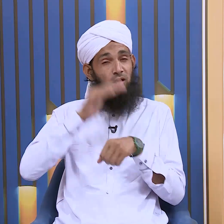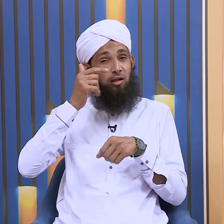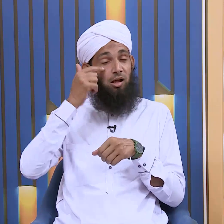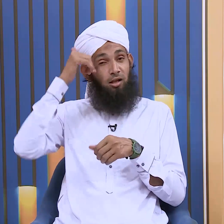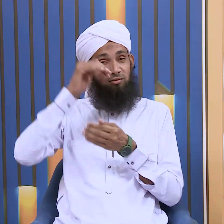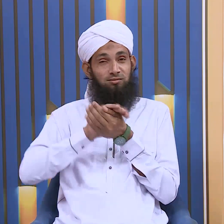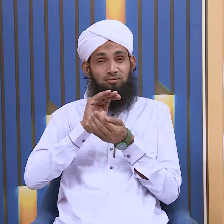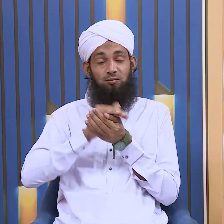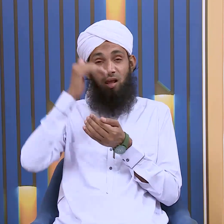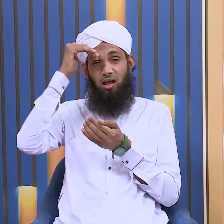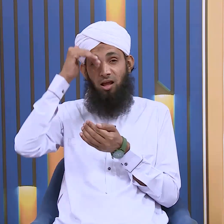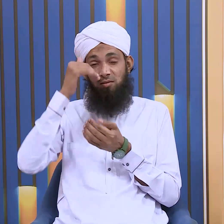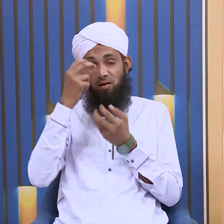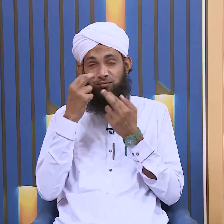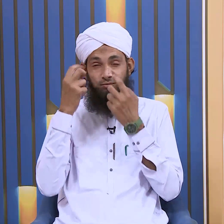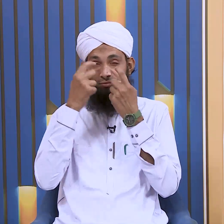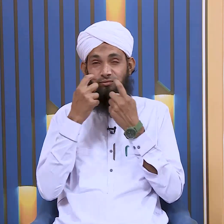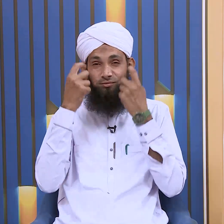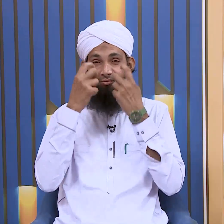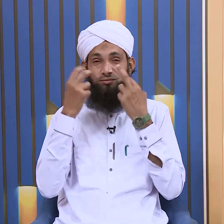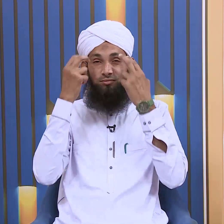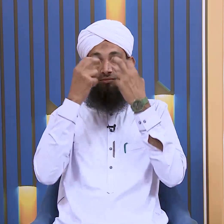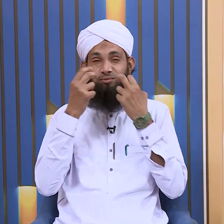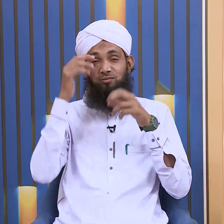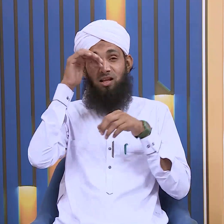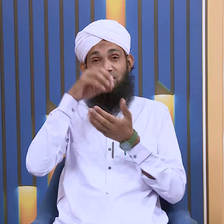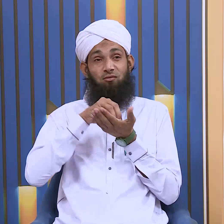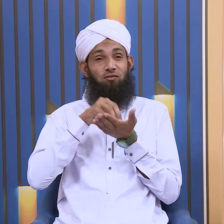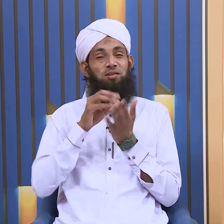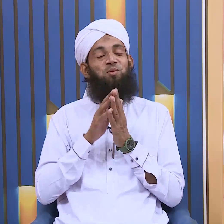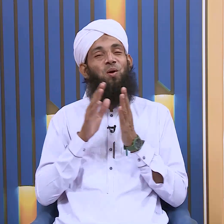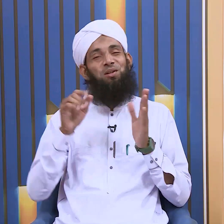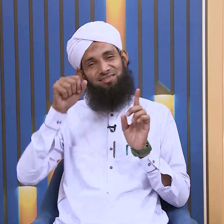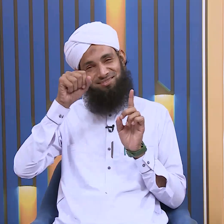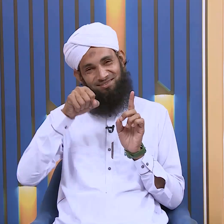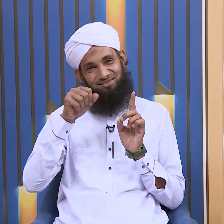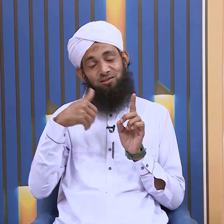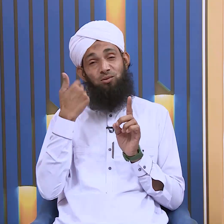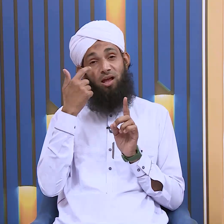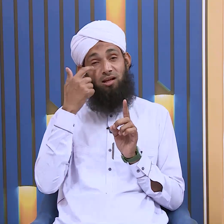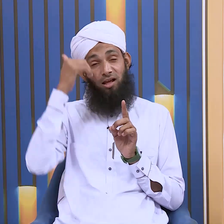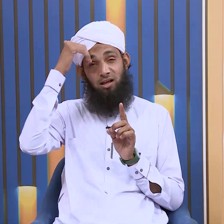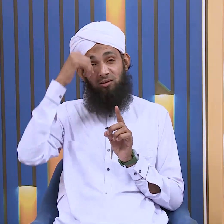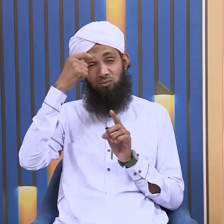آنکھوں کے اندر وہ سرائیت کر جاتا ہے، پھر اس سے ہمیں فوائد حاصل ہوتے ہیں کہ آنکھوں کے جو مسامات